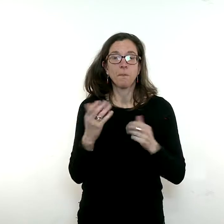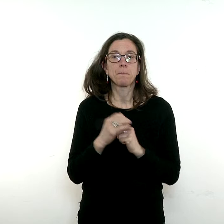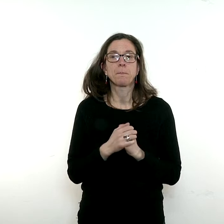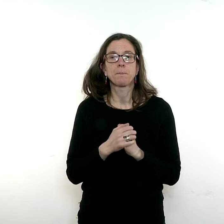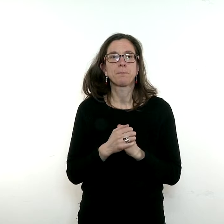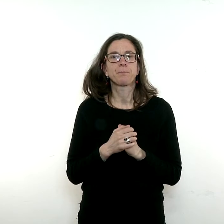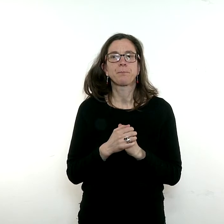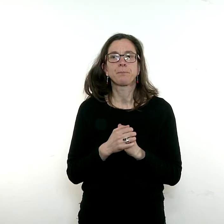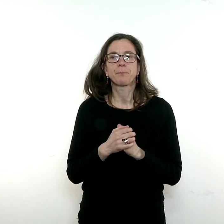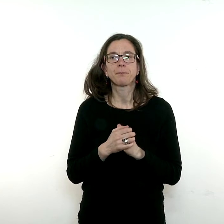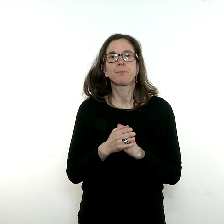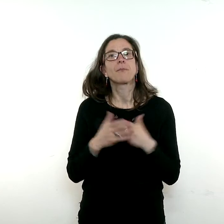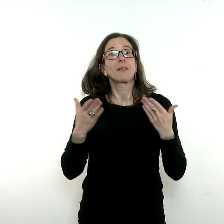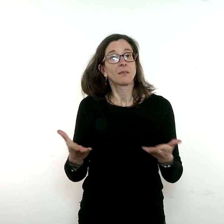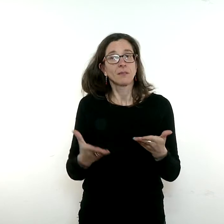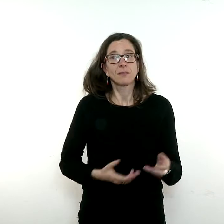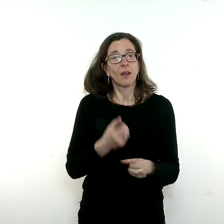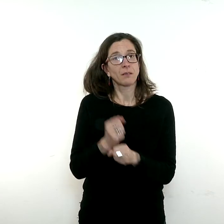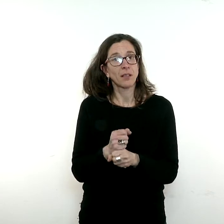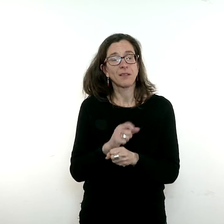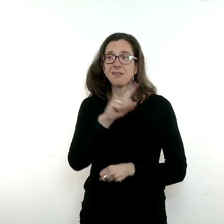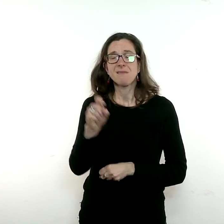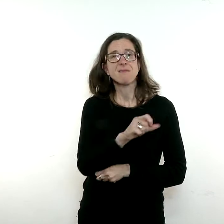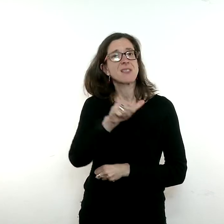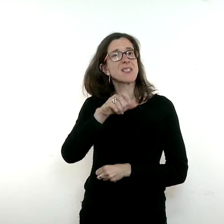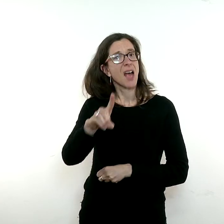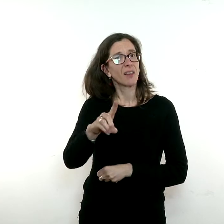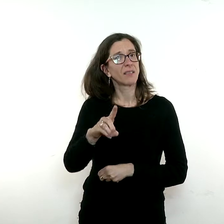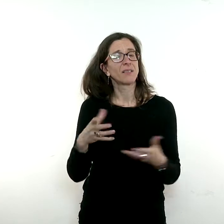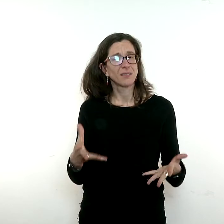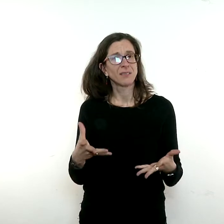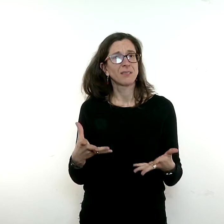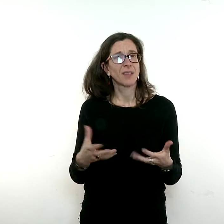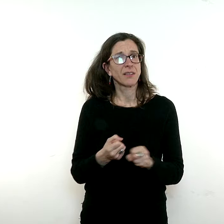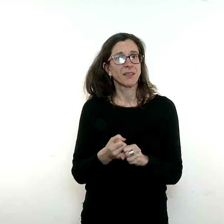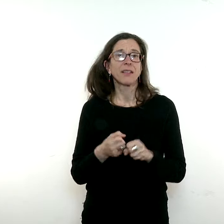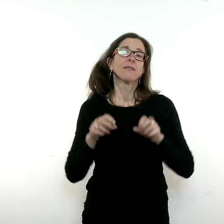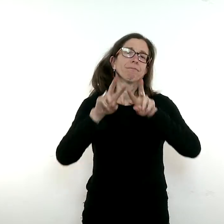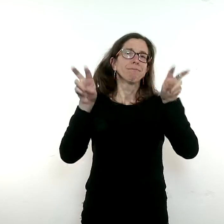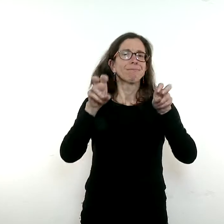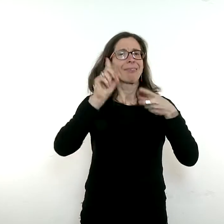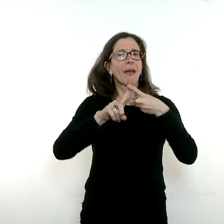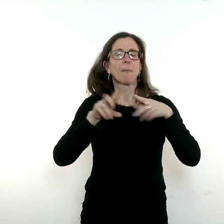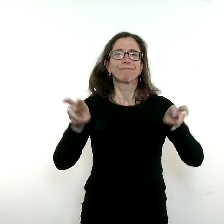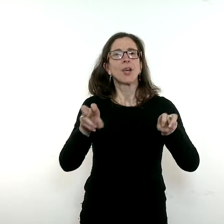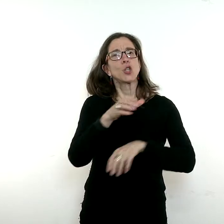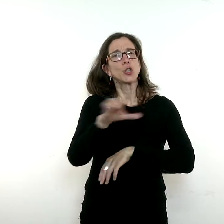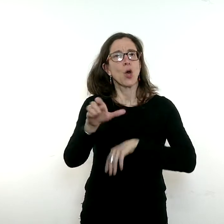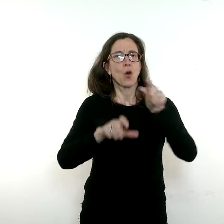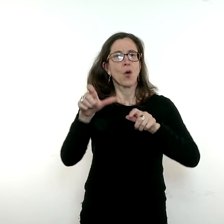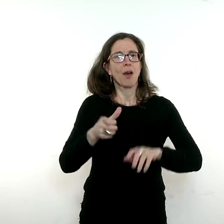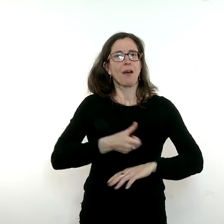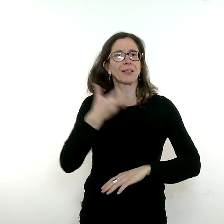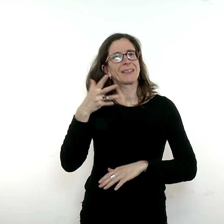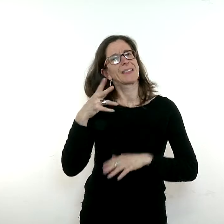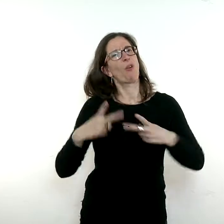la ZAT cette année, c'est 100 artistes dans la ville, mais que nous programmerons une ZAT classique,